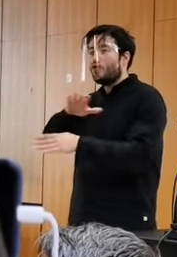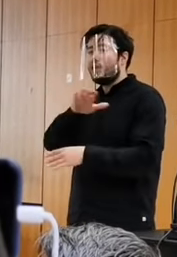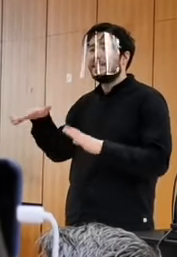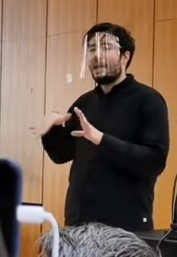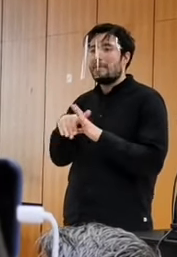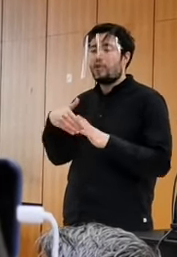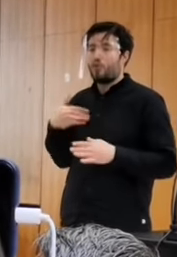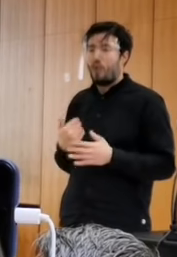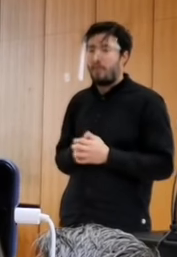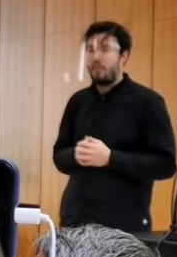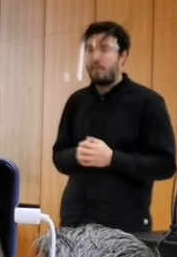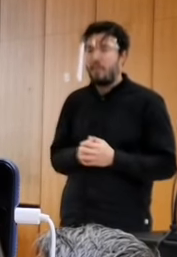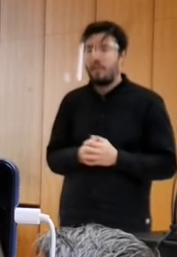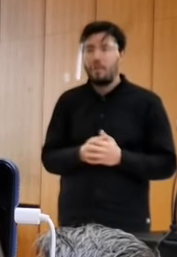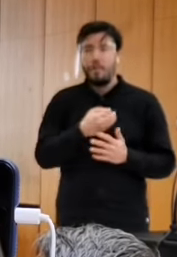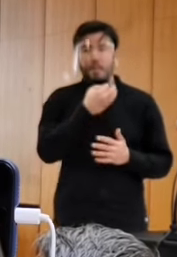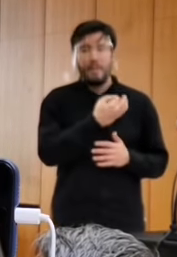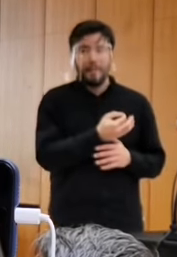škôl.